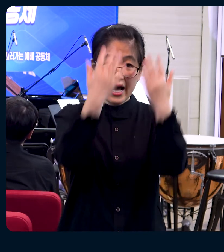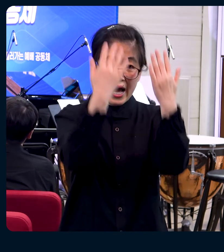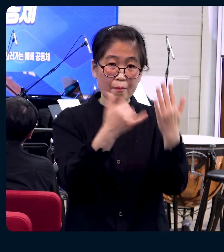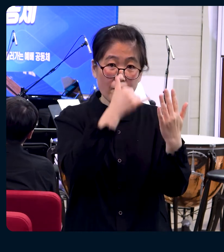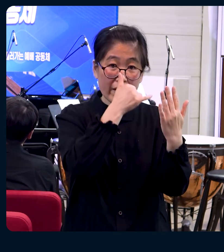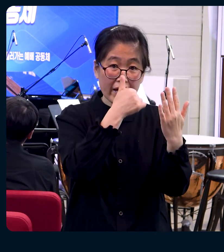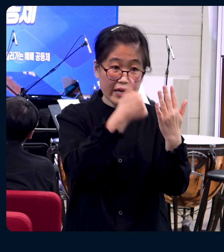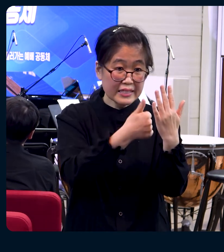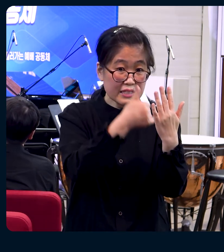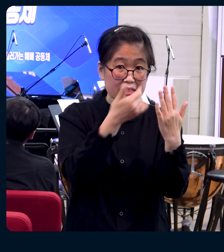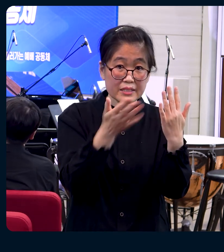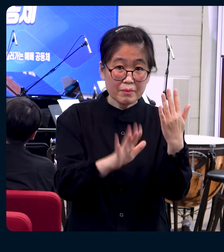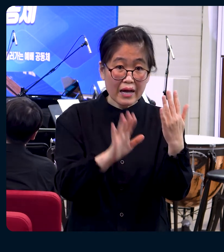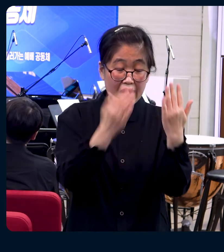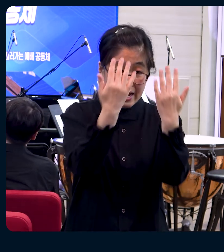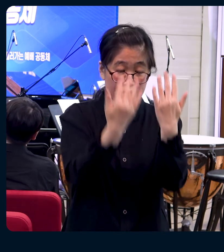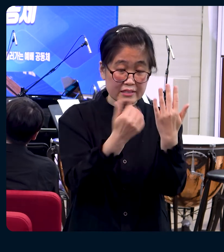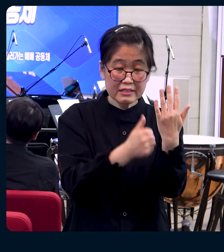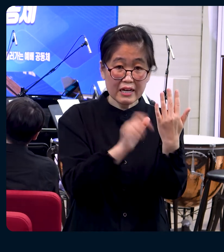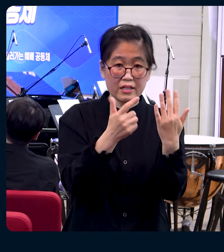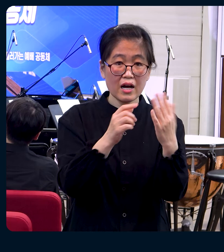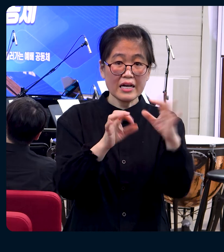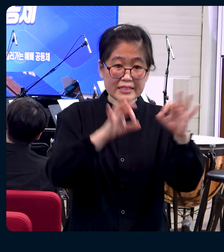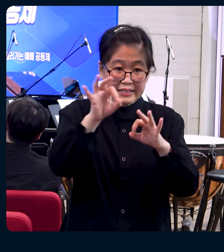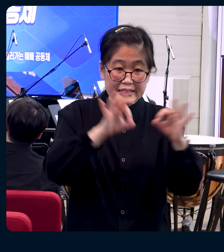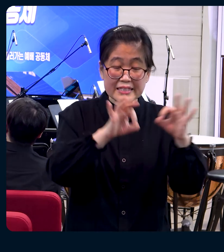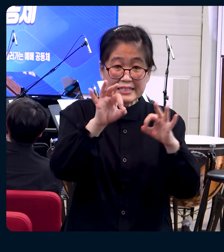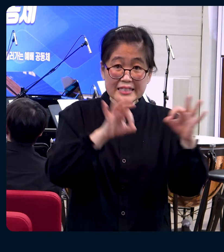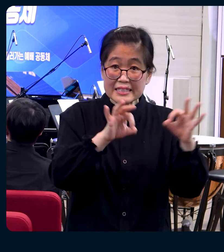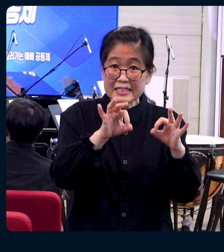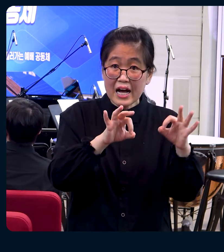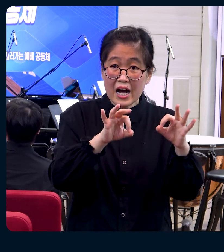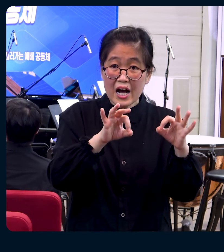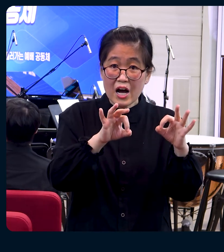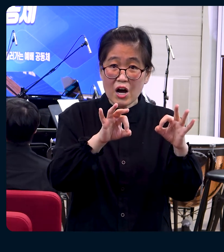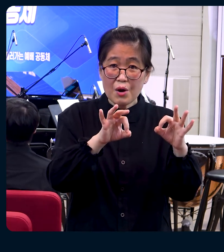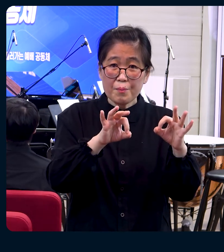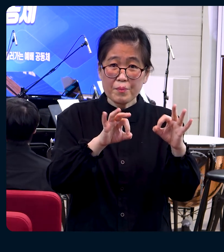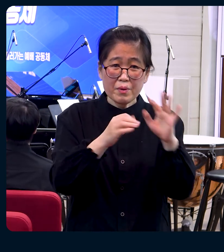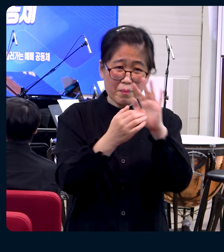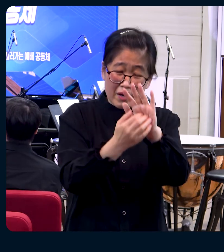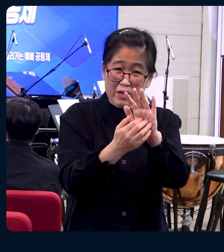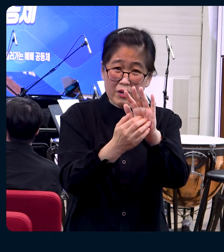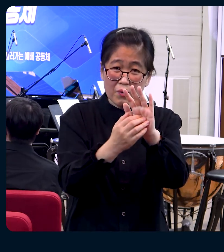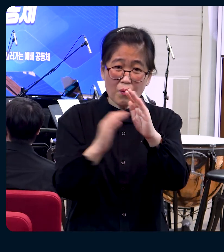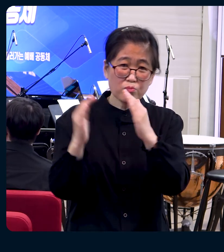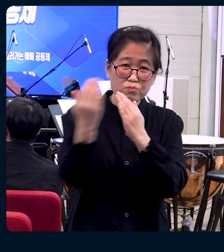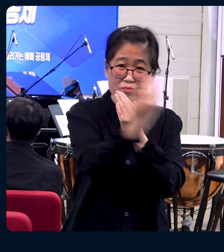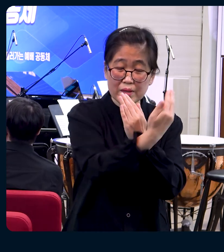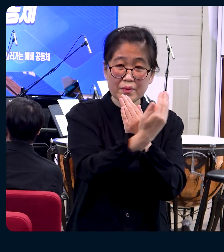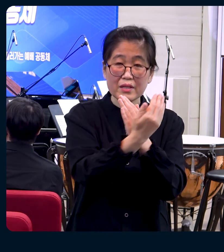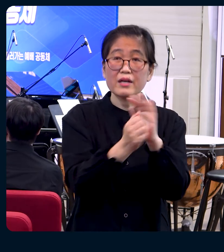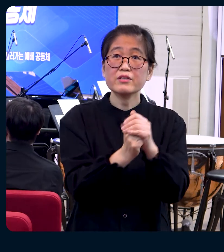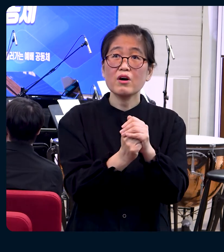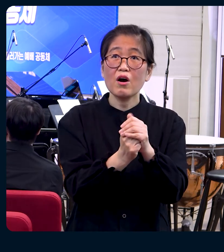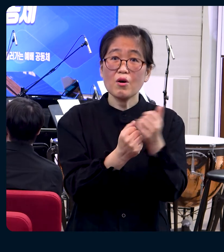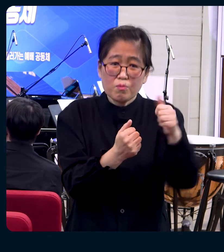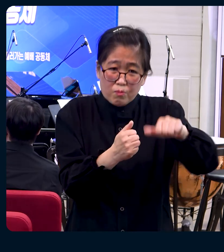감옥에 있었지만 갇힌 게 아니에요. 사업이 막혀도, 사방으로 우겨쌈을 당하여도 우리는 쌓이지